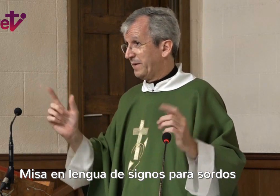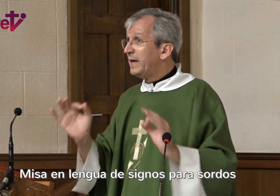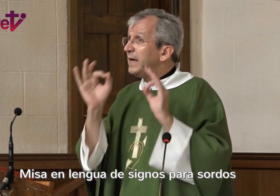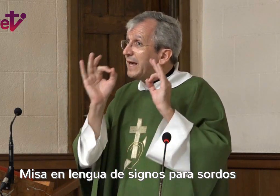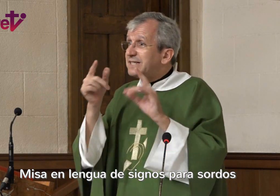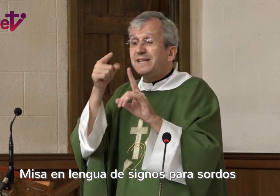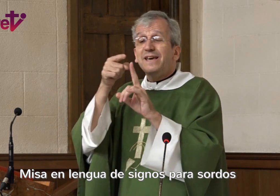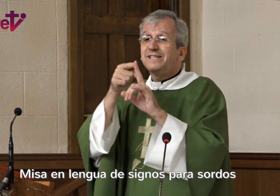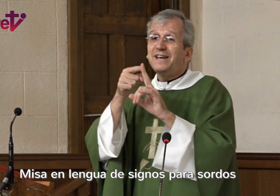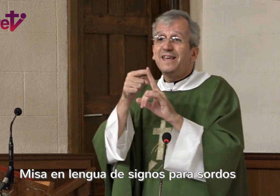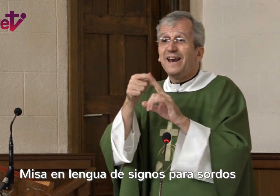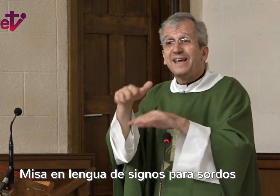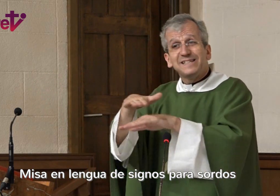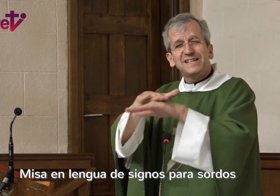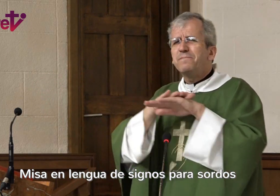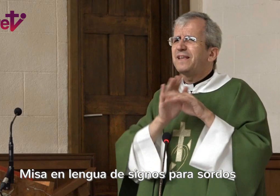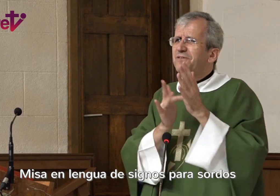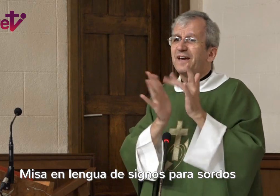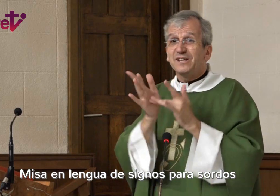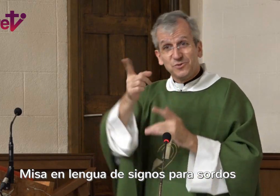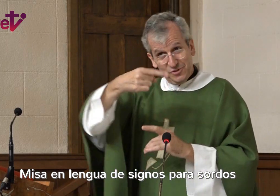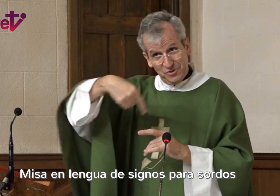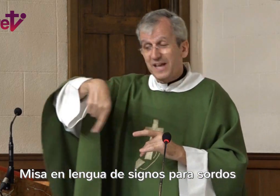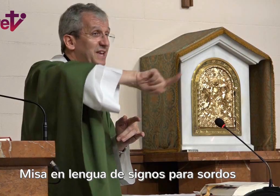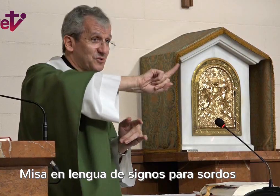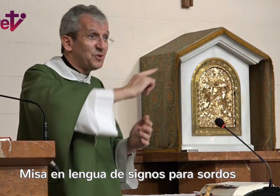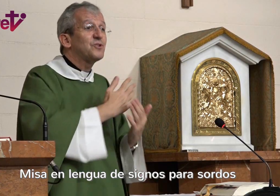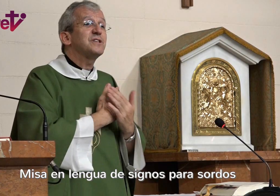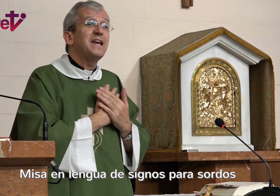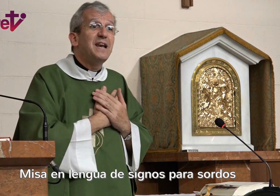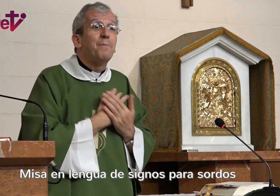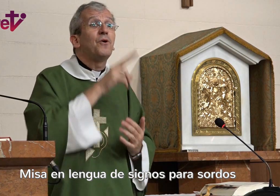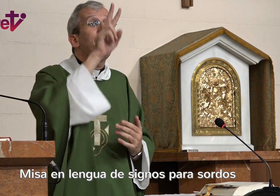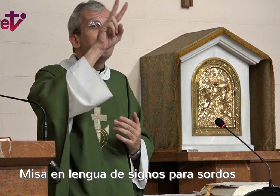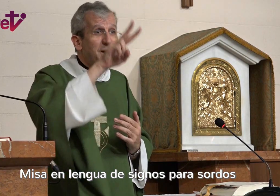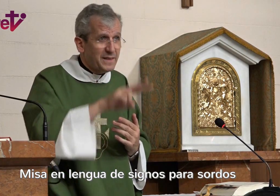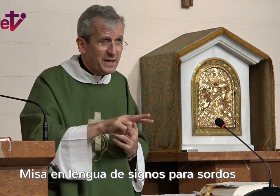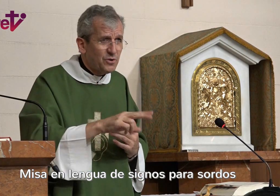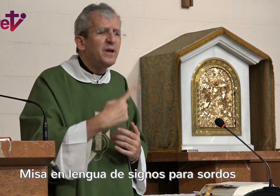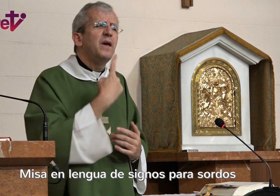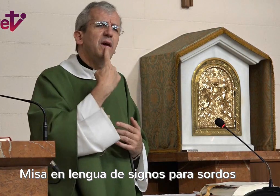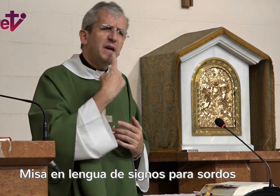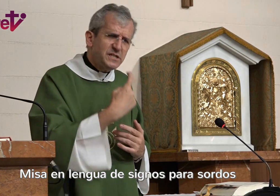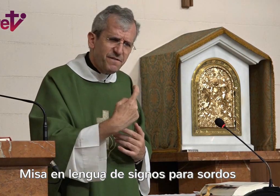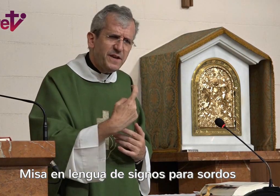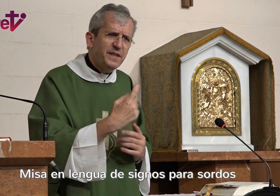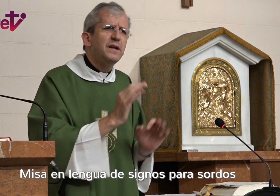ese es el ideal esa es la invitación que Jesús nos hace a nosotros en el amor verdadero es difícil